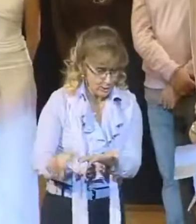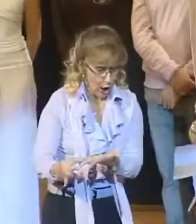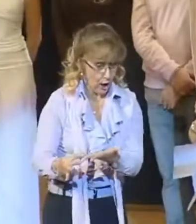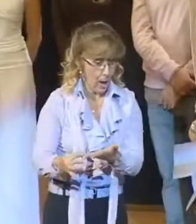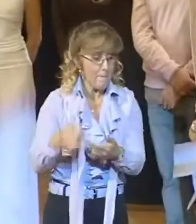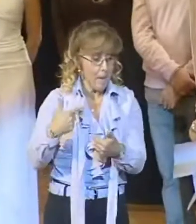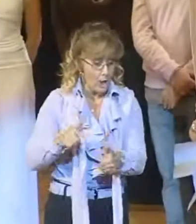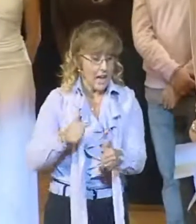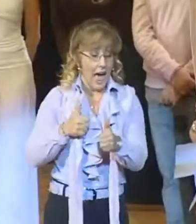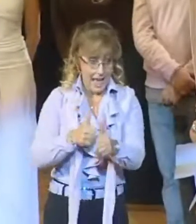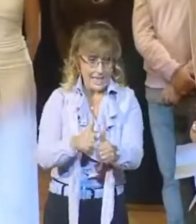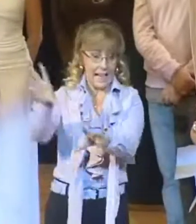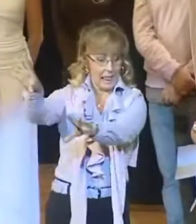giorno,